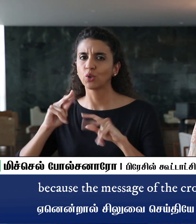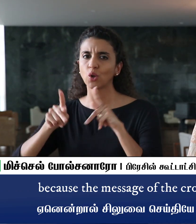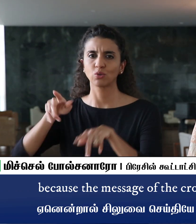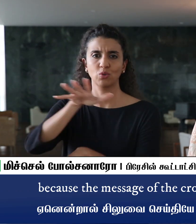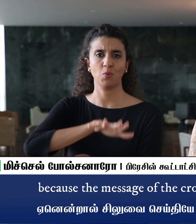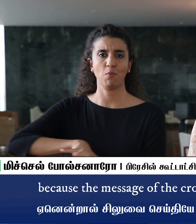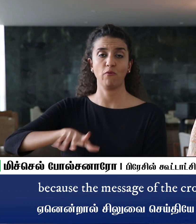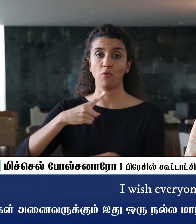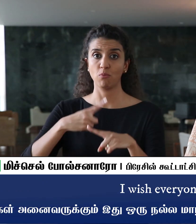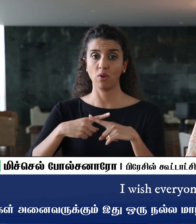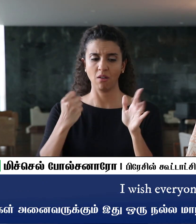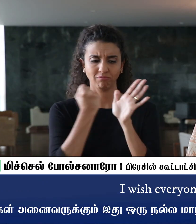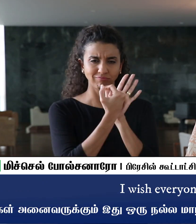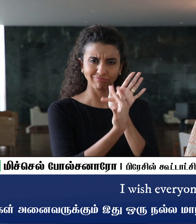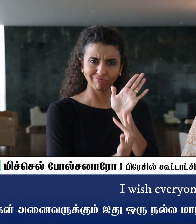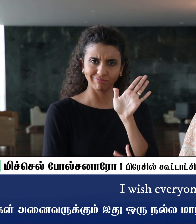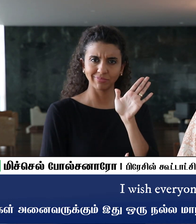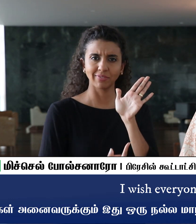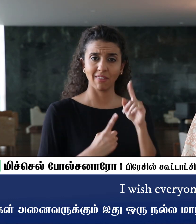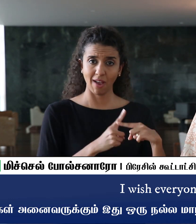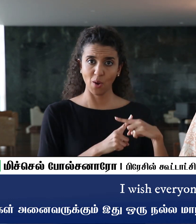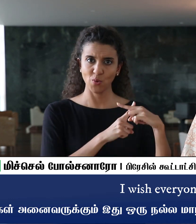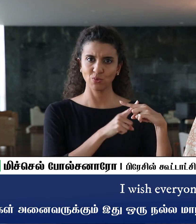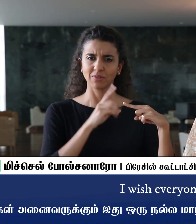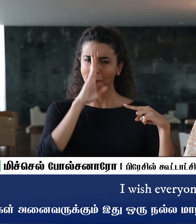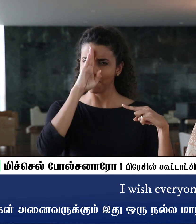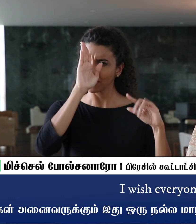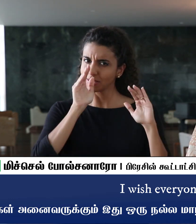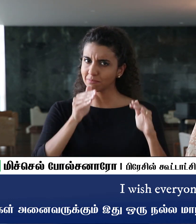சாராம்சமாகும். உங்கள் அனைவருக்கும் இது ஒரு